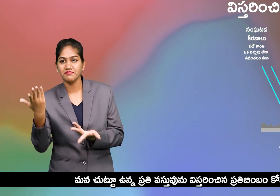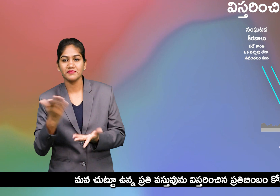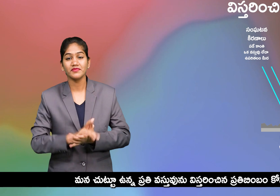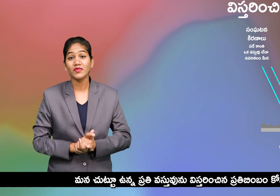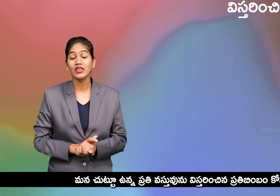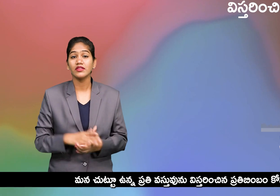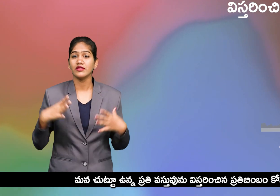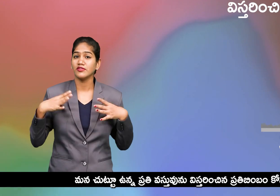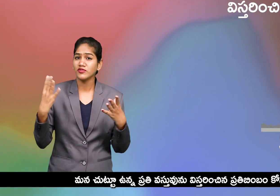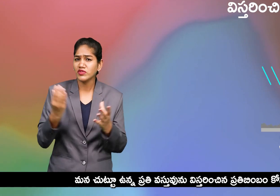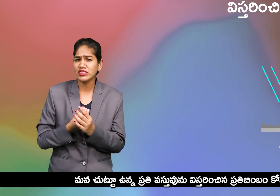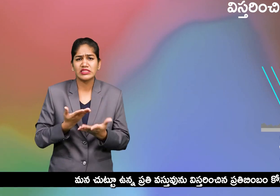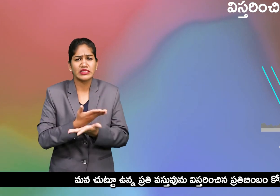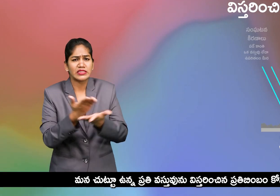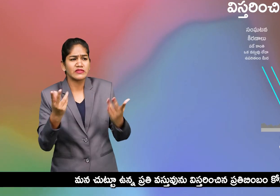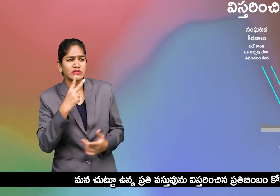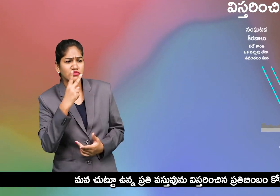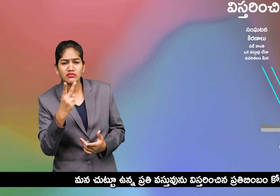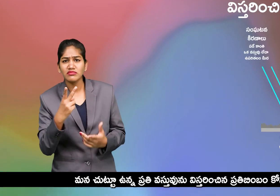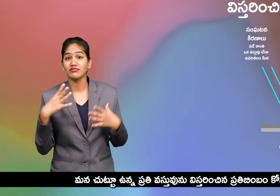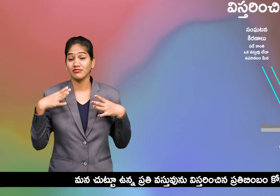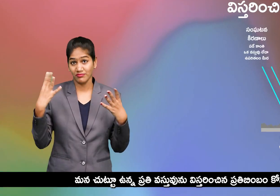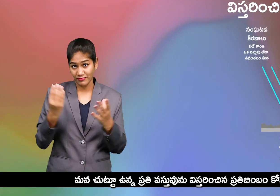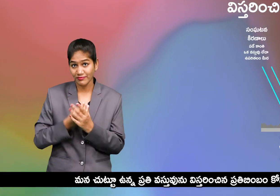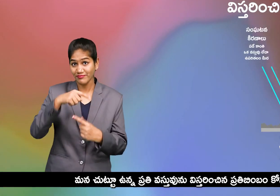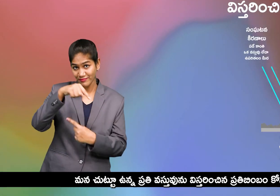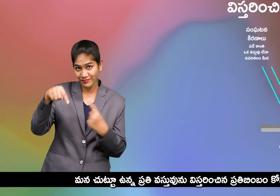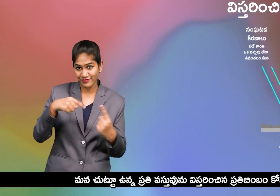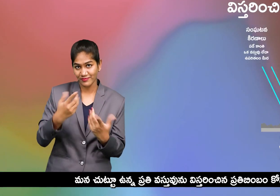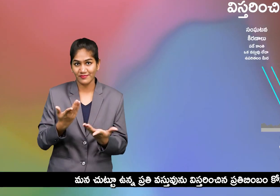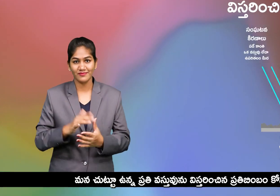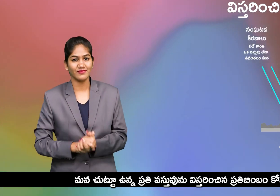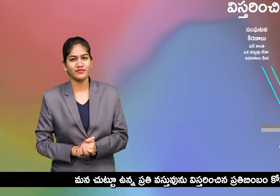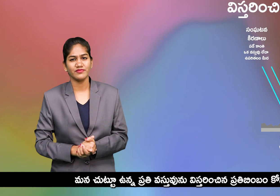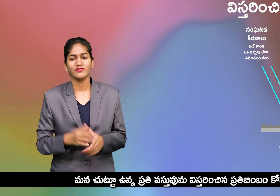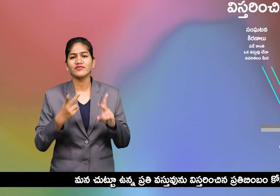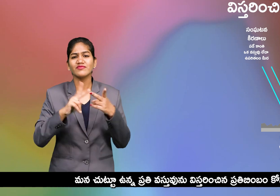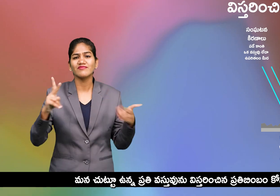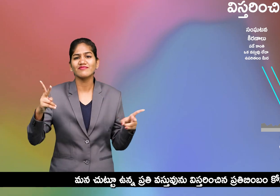మన చుట్టూ ఉన్న ప్రతి వస్తువును విస్తరించిన ప్రతిబింబం కోసం మనం చూడవచ్చు.